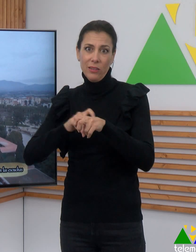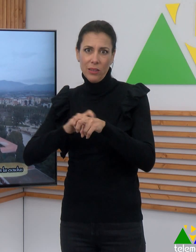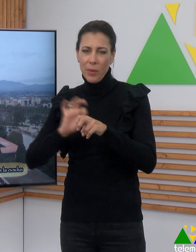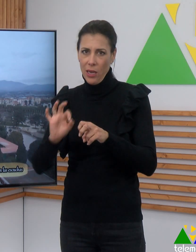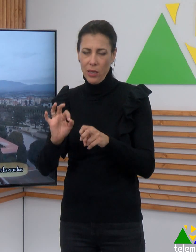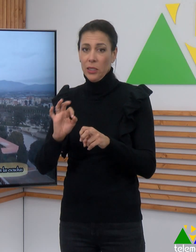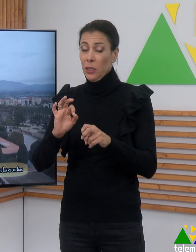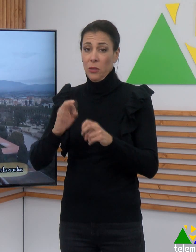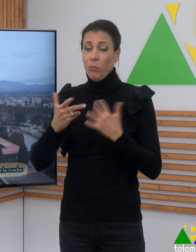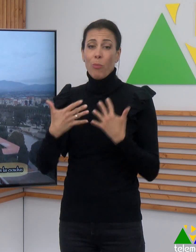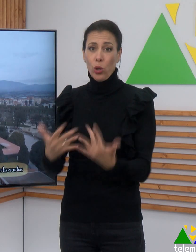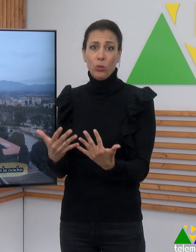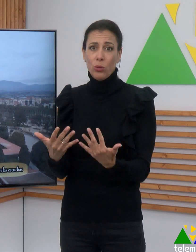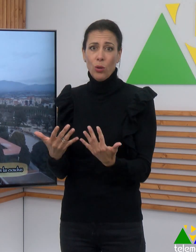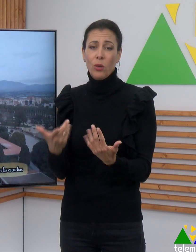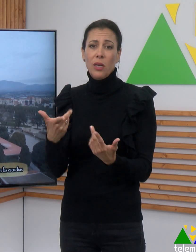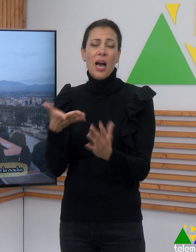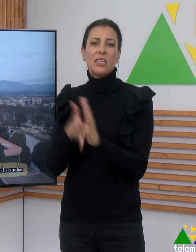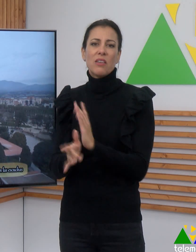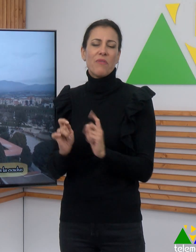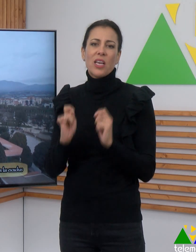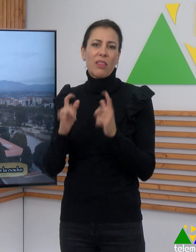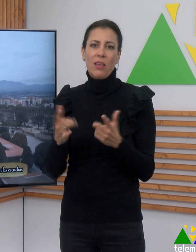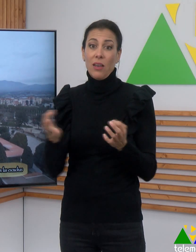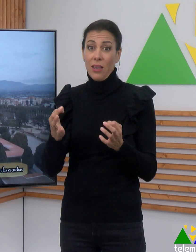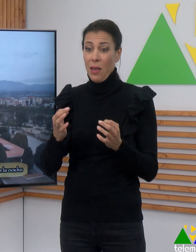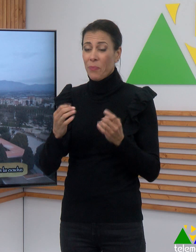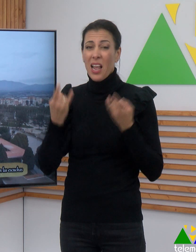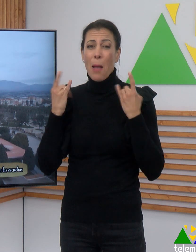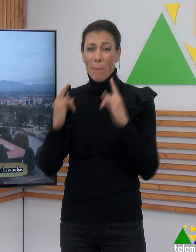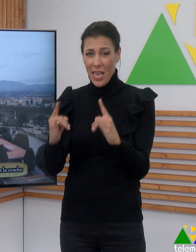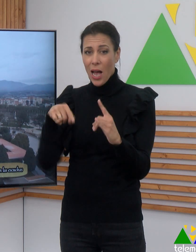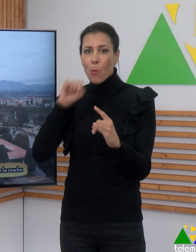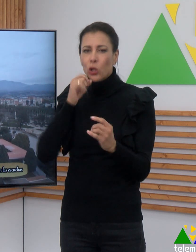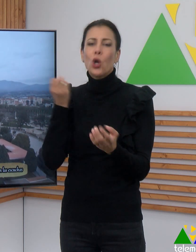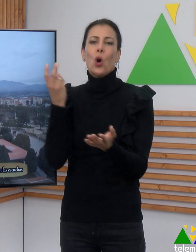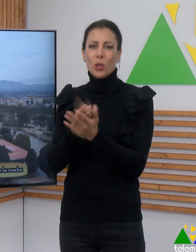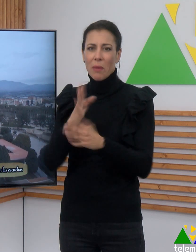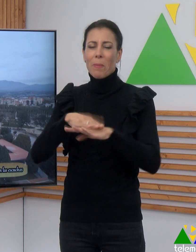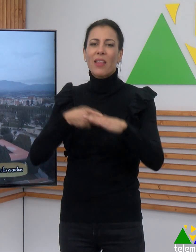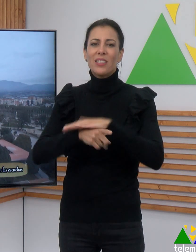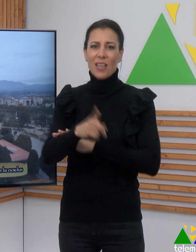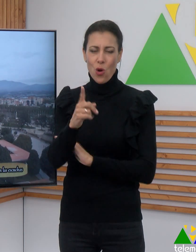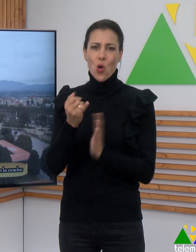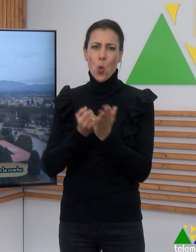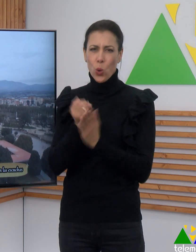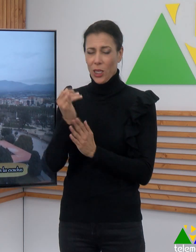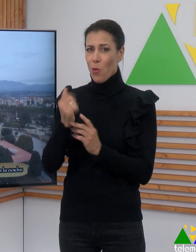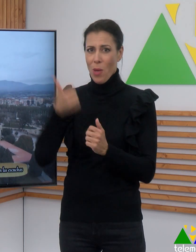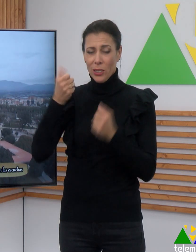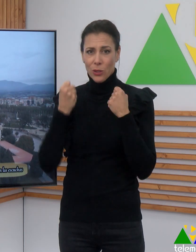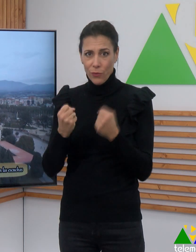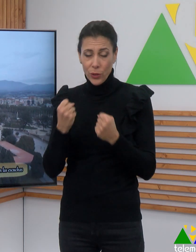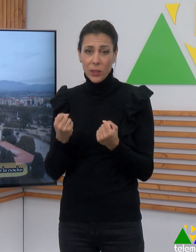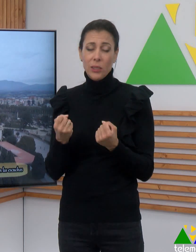que pronto pues va a generar pues que la Vega de Motril entre otra vez en el desarrollo del cultivo cañero, y a la misma